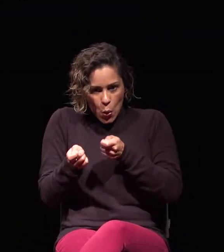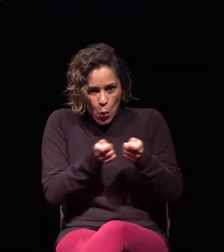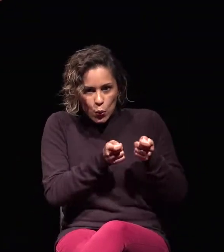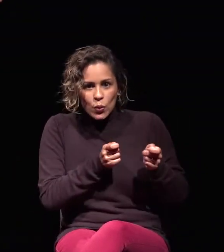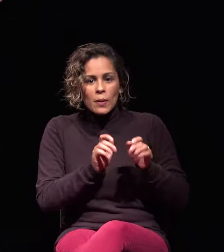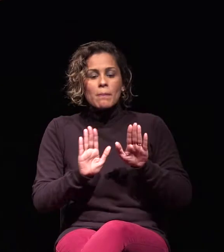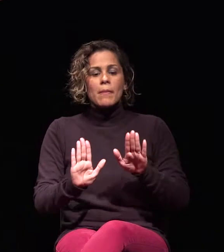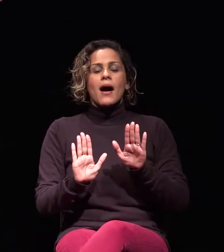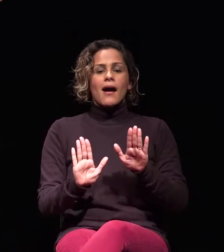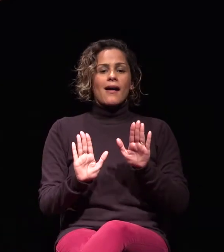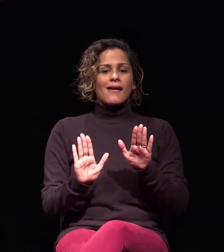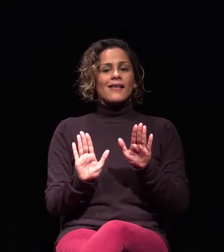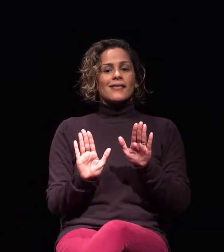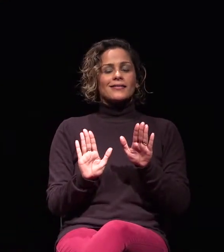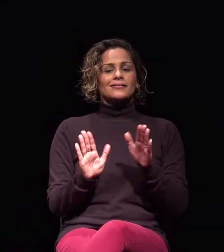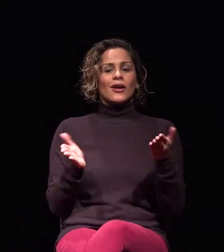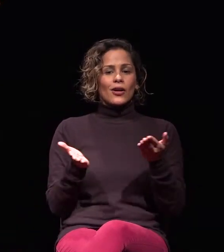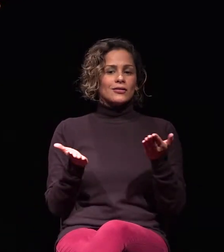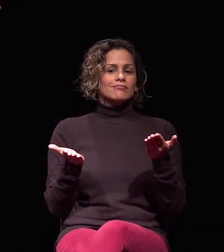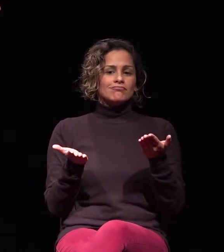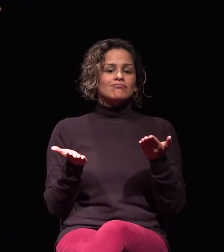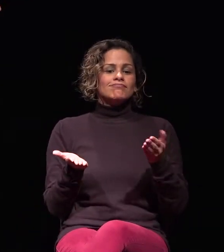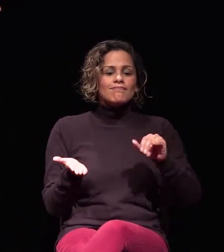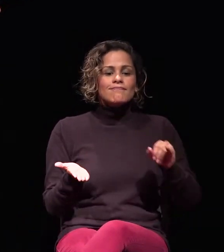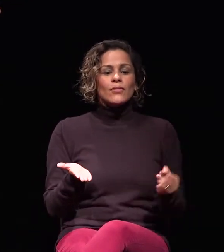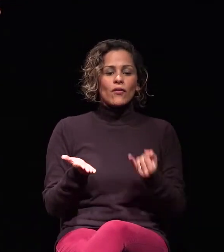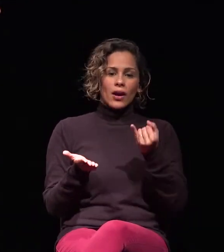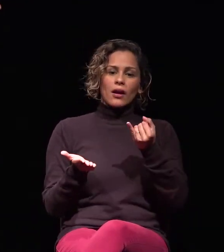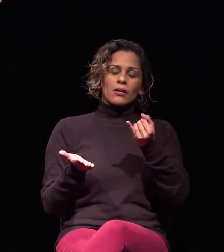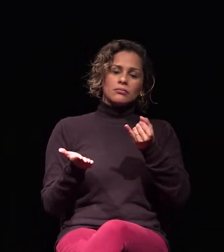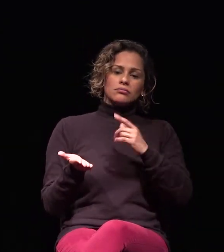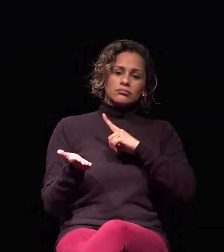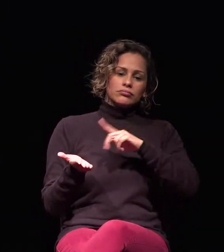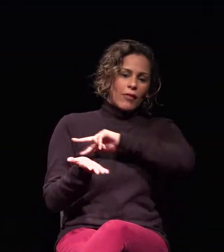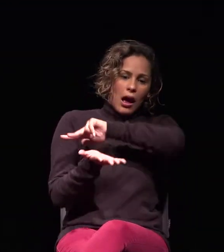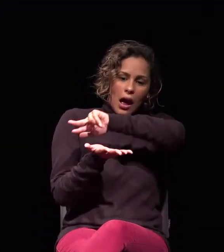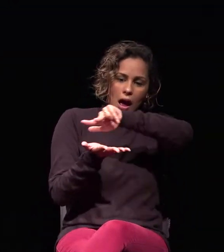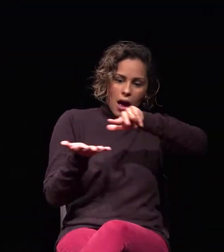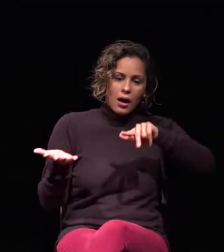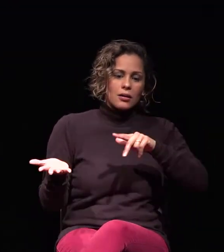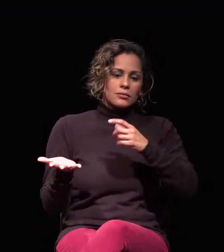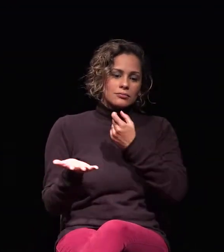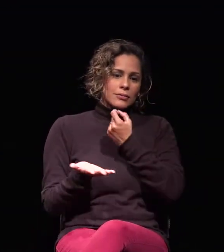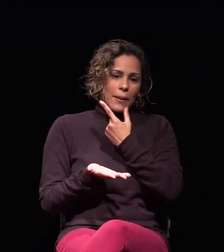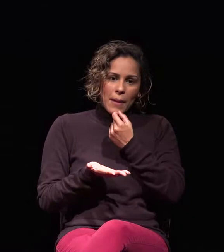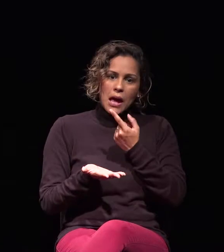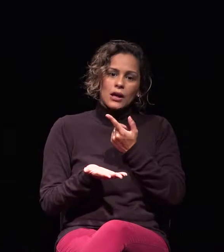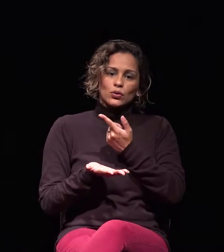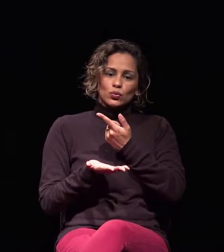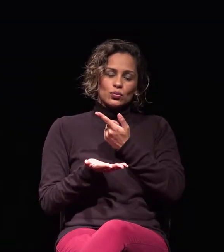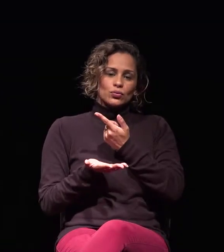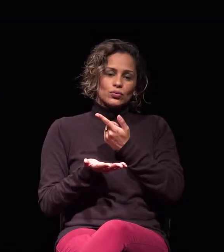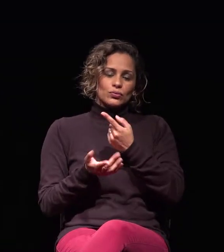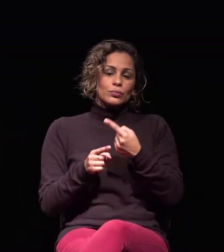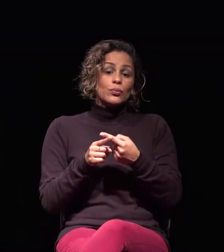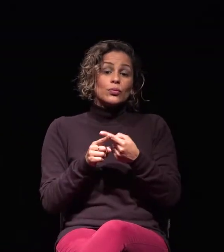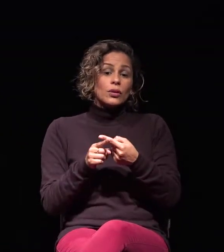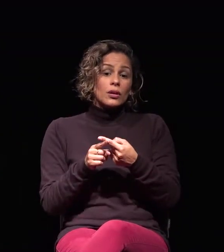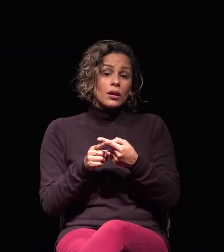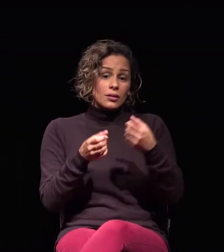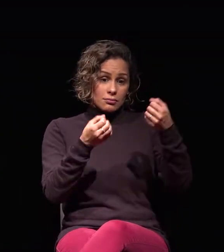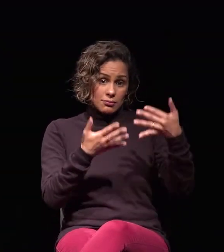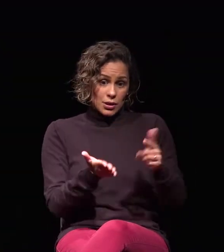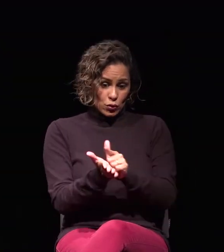todos tipos de anticoncepcional, porque ainda explica para o Jornal